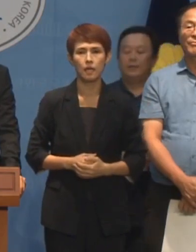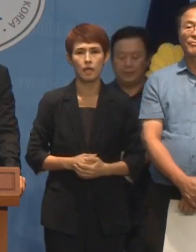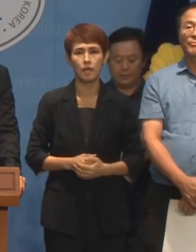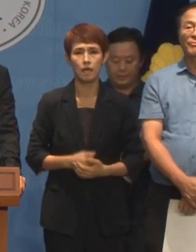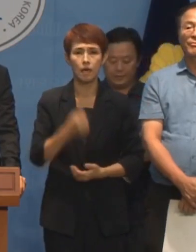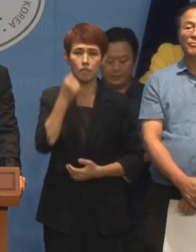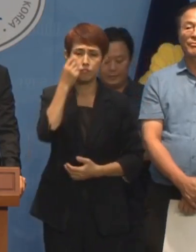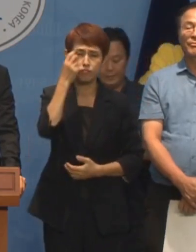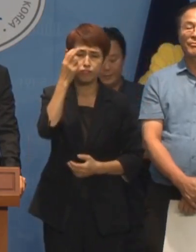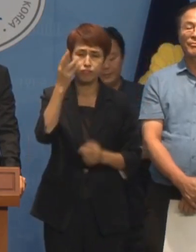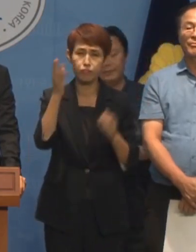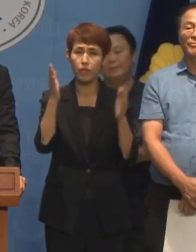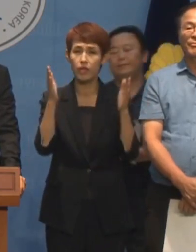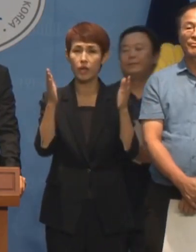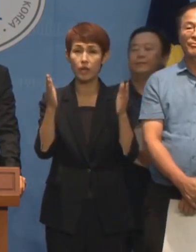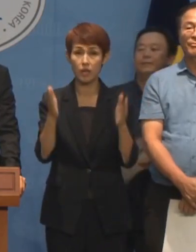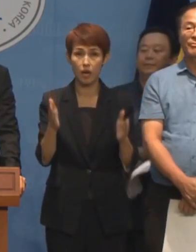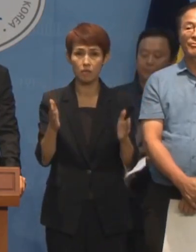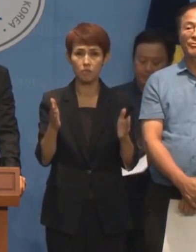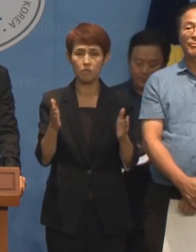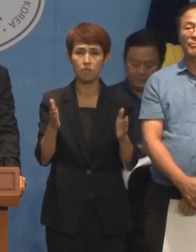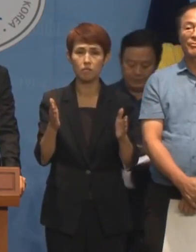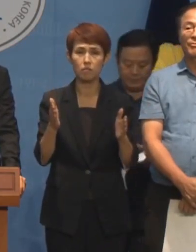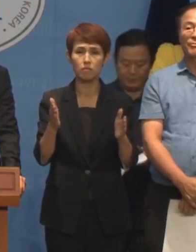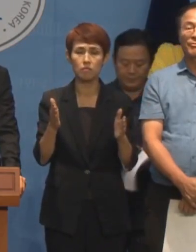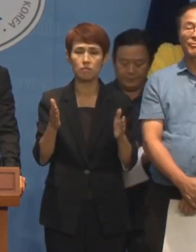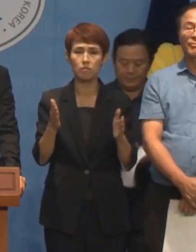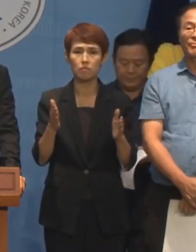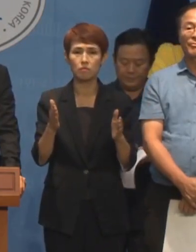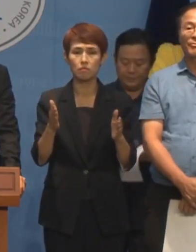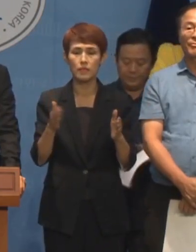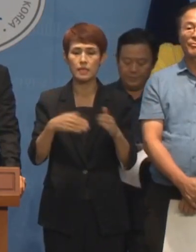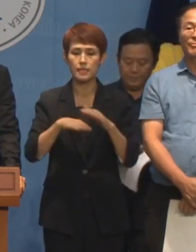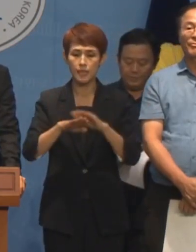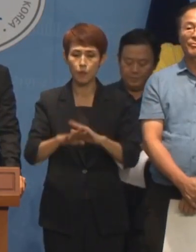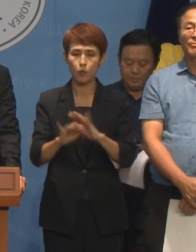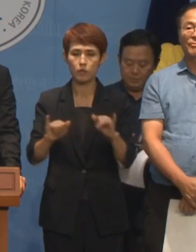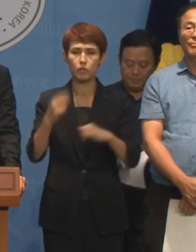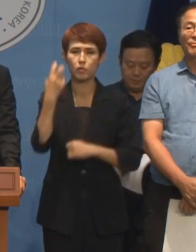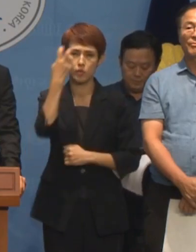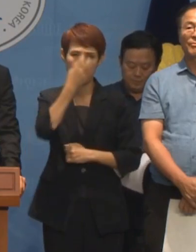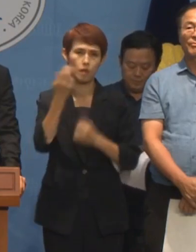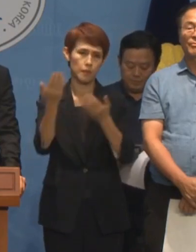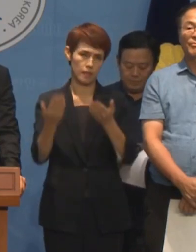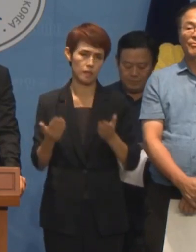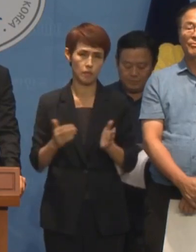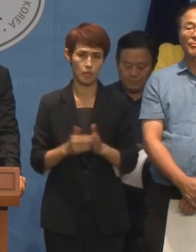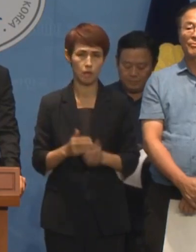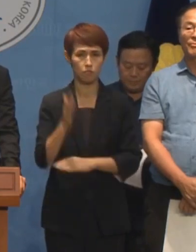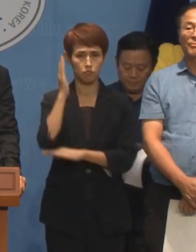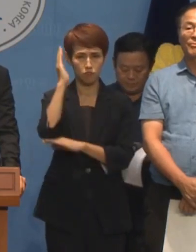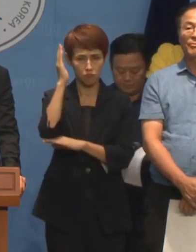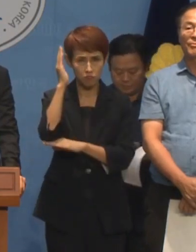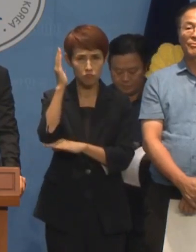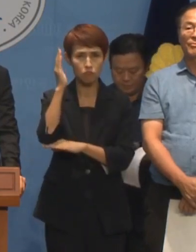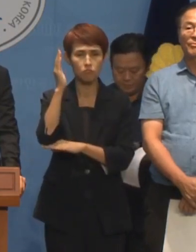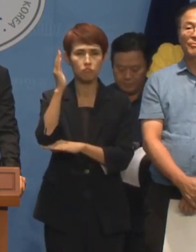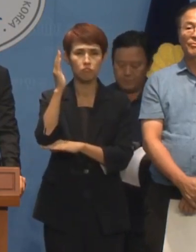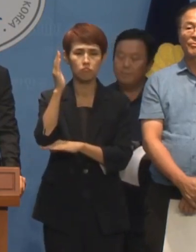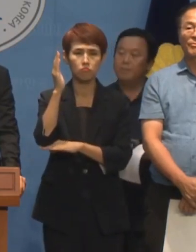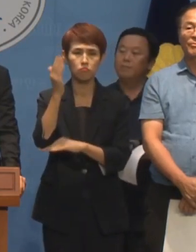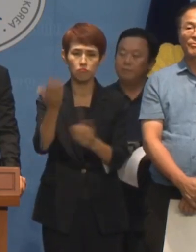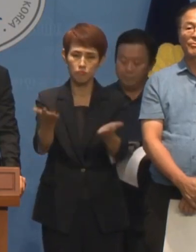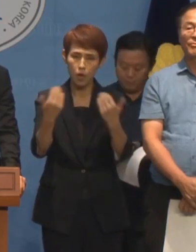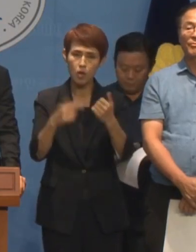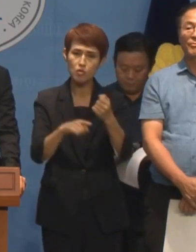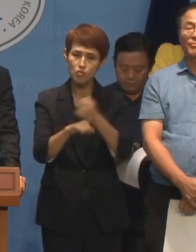수개월 동안 참고인 조사를 통해서 우리 시국 강연회를 주최하게 된 경위와 목적,